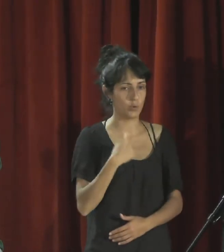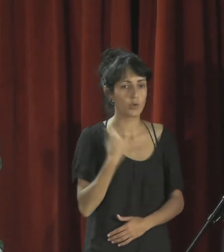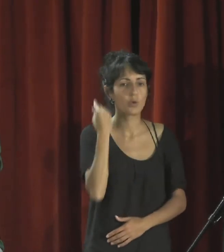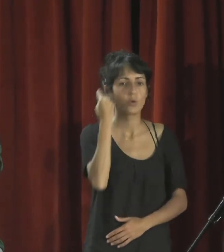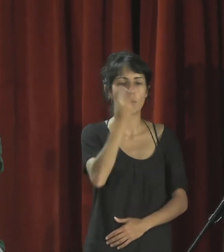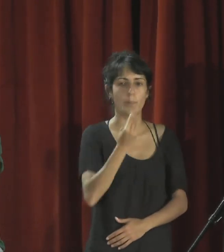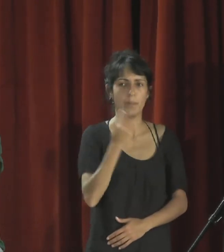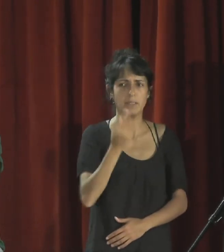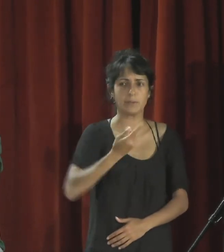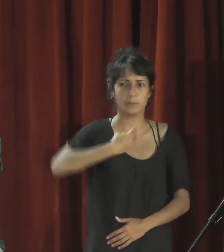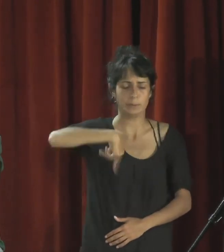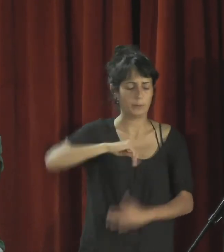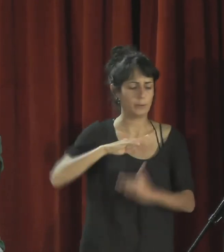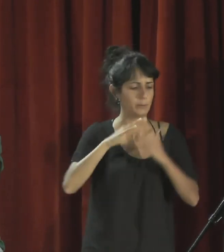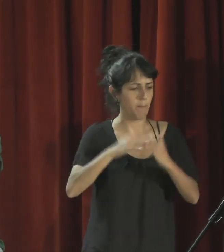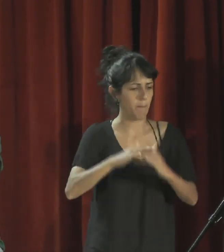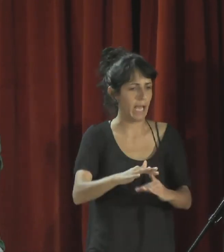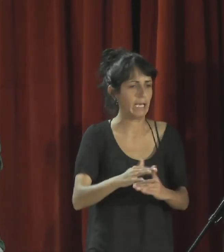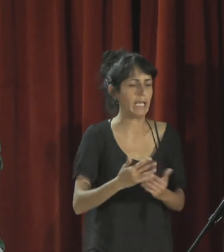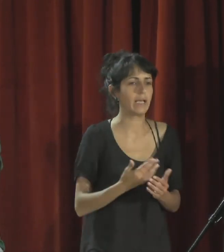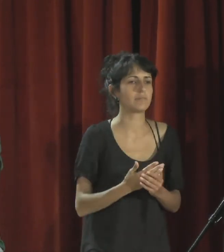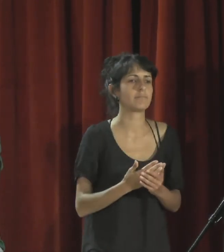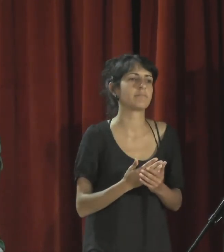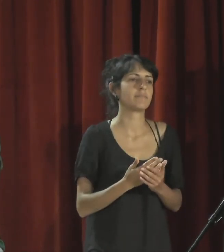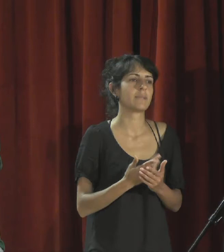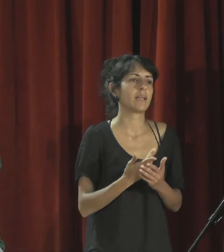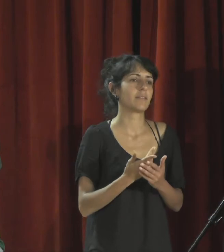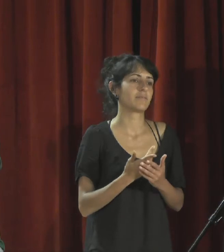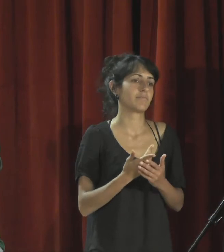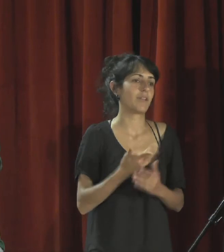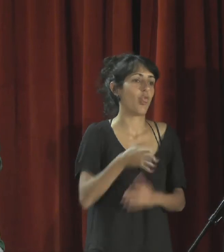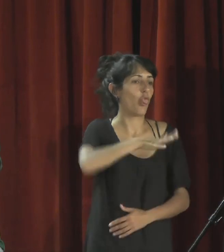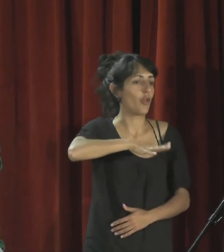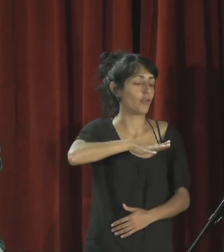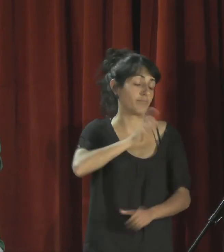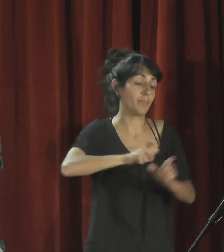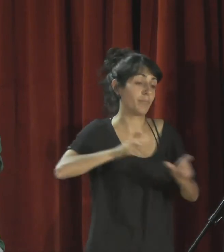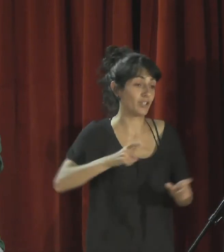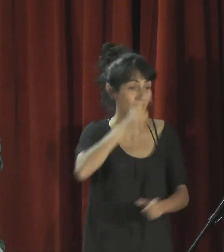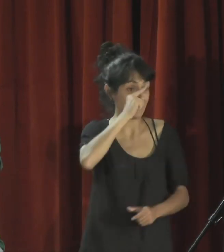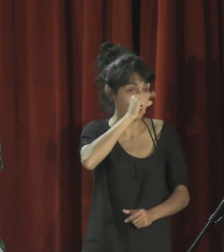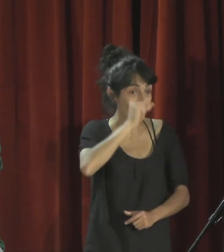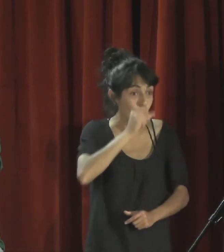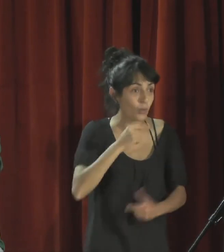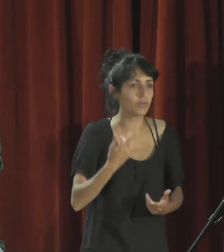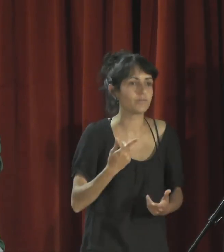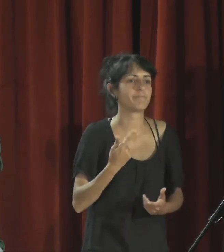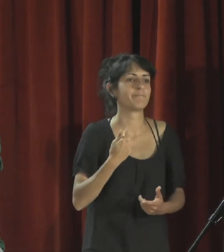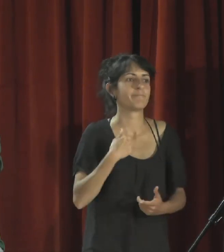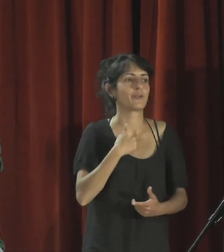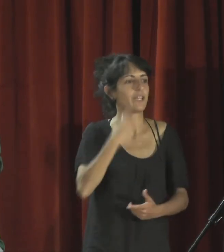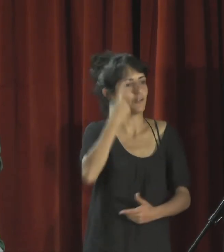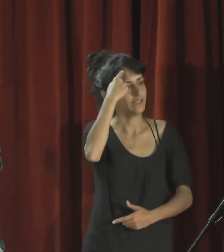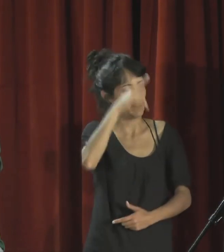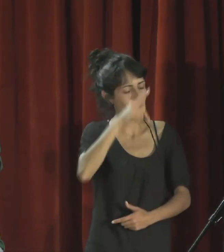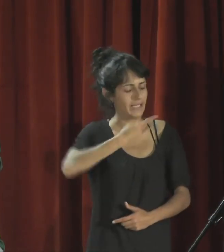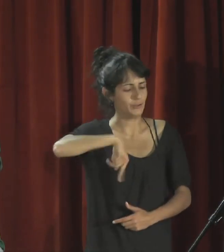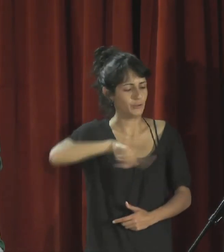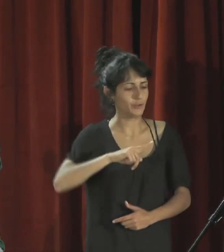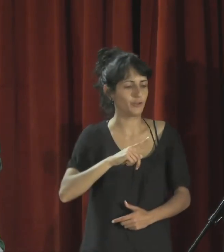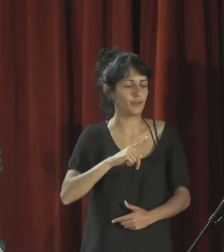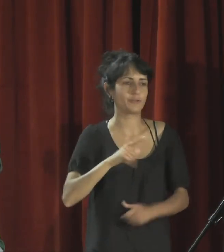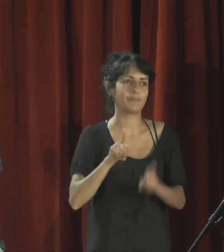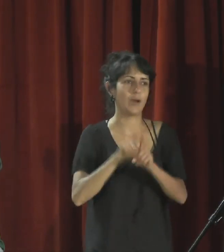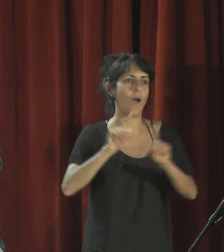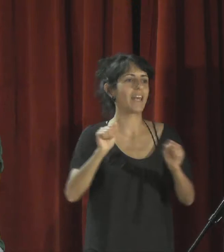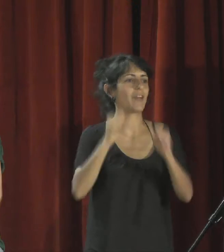demostrar a Galicia, especialmente os lucenses, que espertamos, que que somos capaces de facernos tamén a nosa